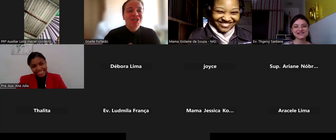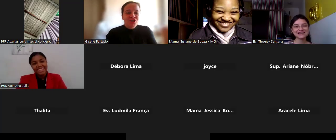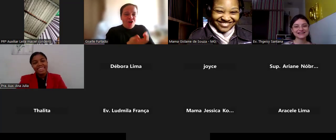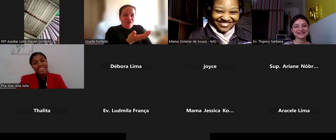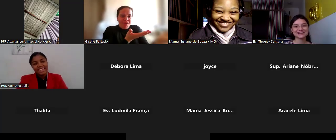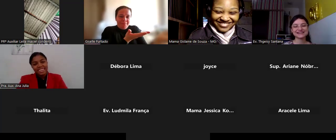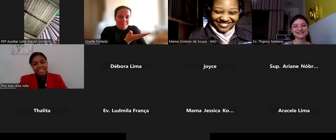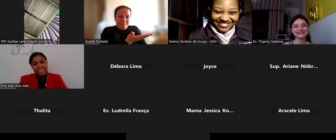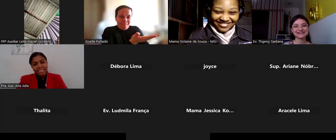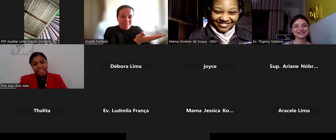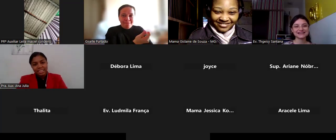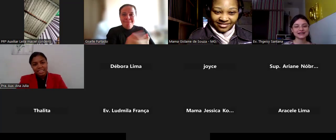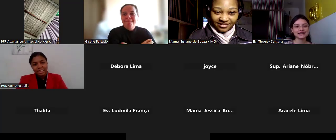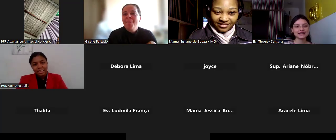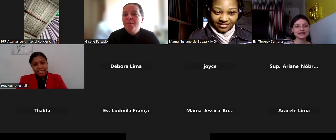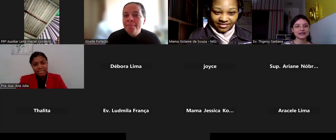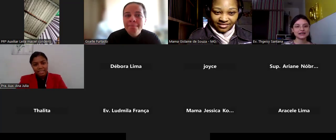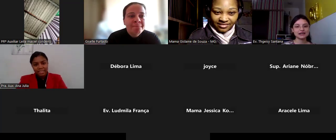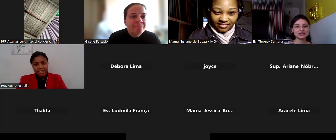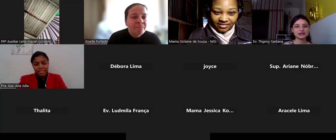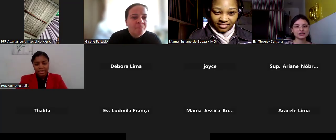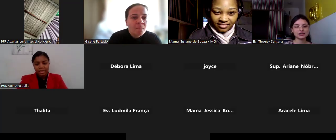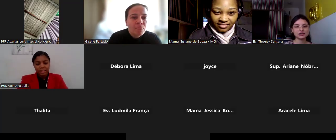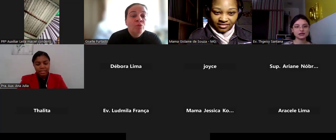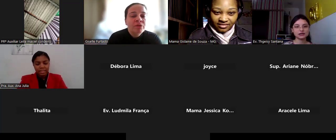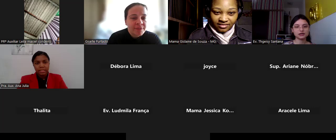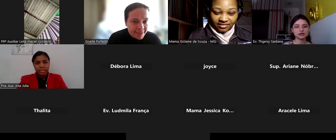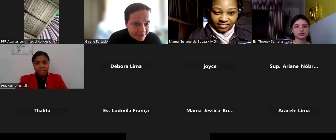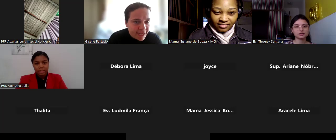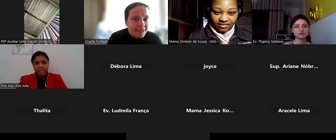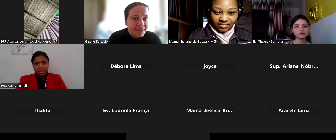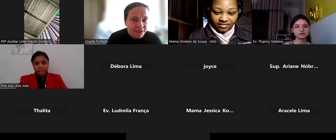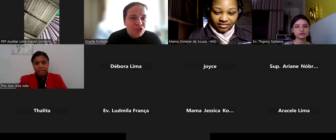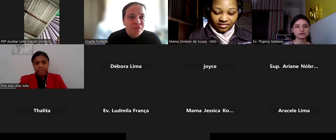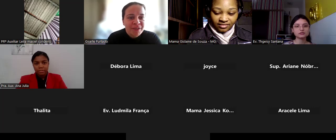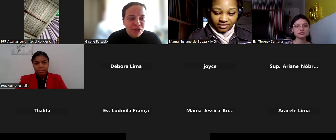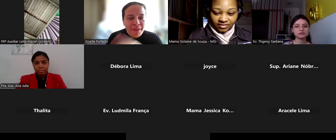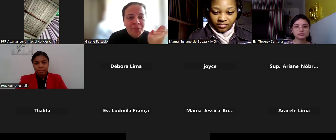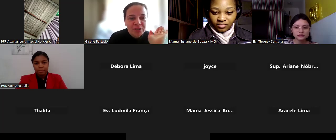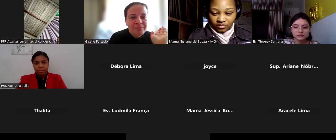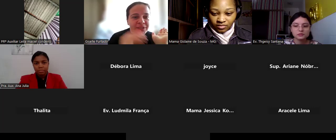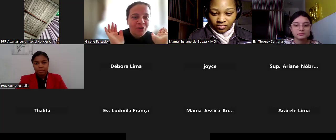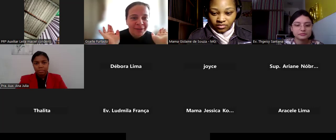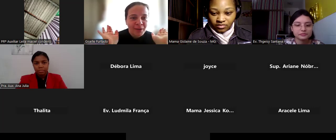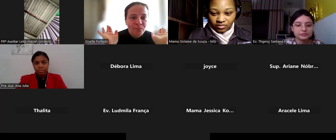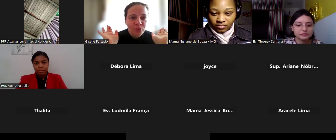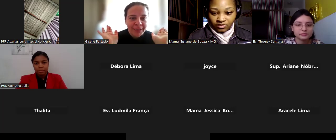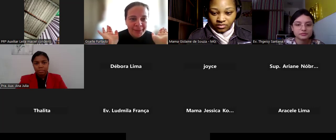Ah, os números também têm sinais, os números. Números têm sinais. A gente vai deixar para a próxima, senão vai dar um bug na